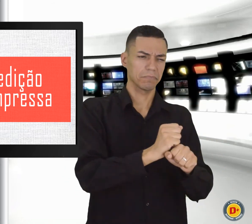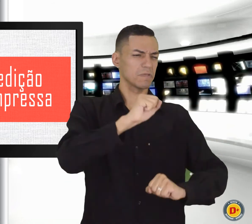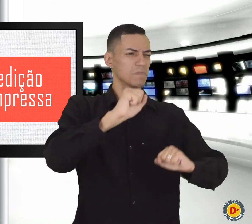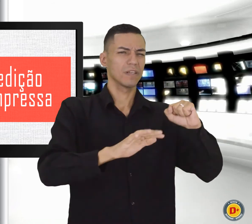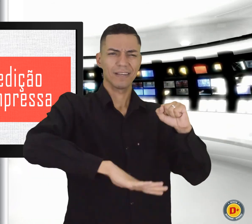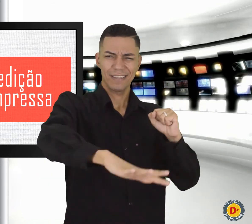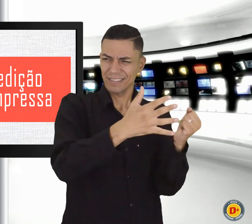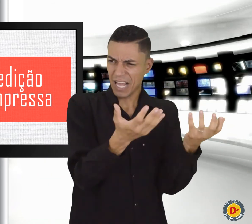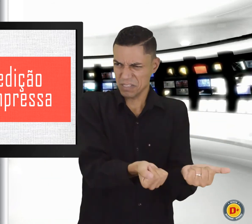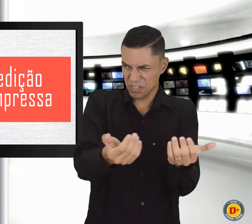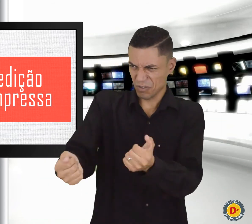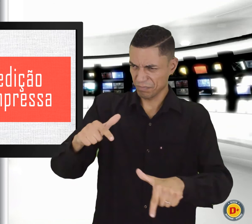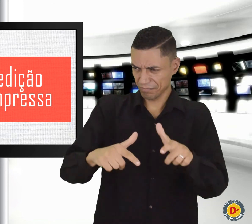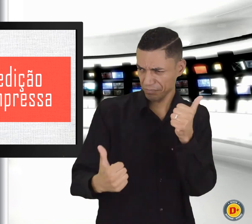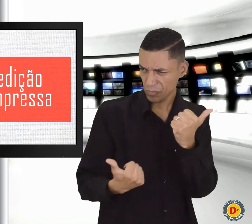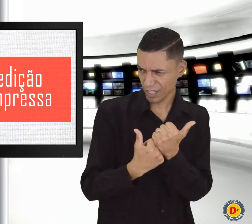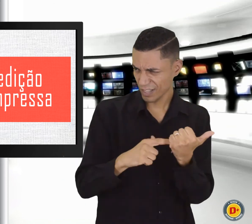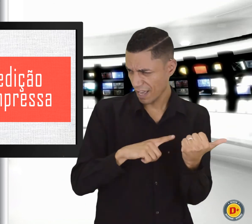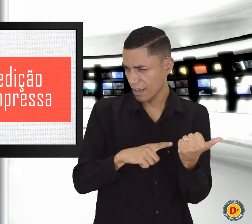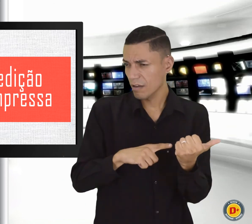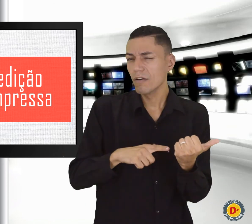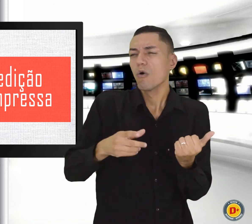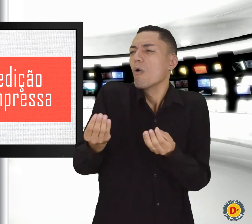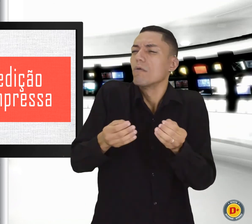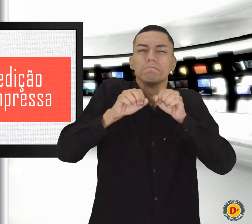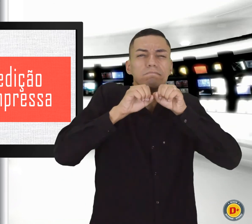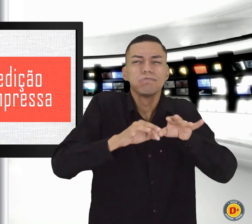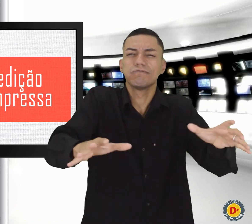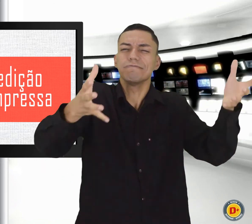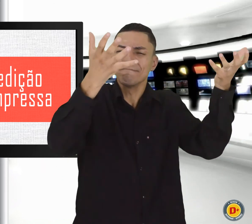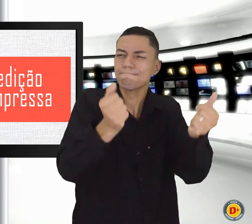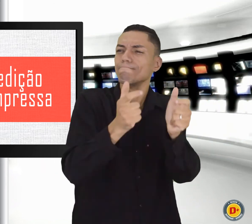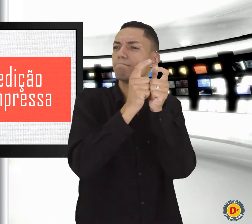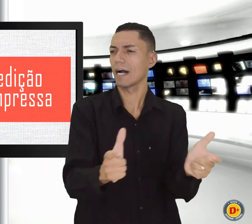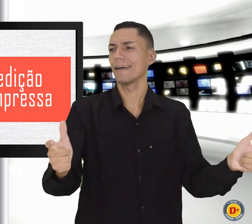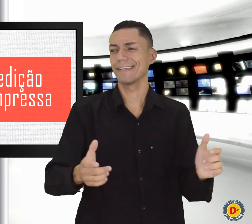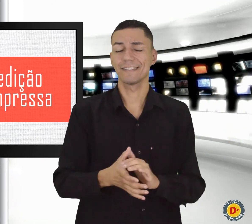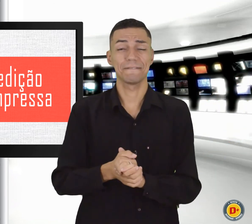metodologia? Apesar de estarmos tratando da questão do emprego apoiado desde